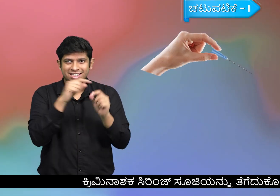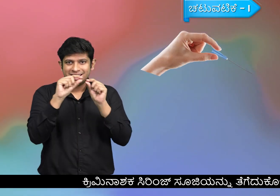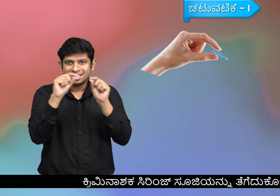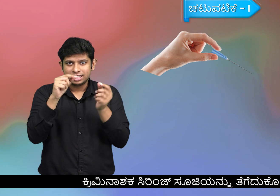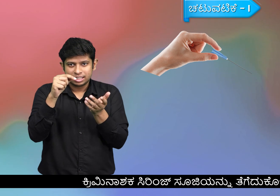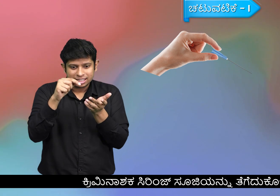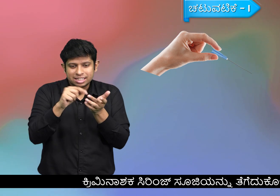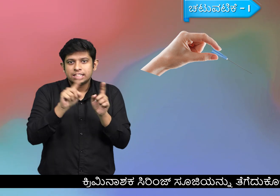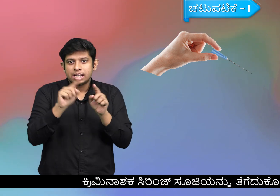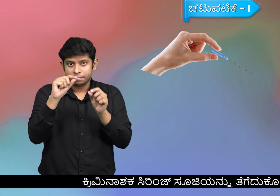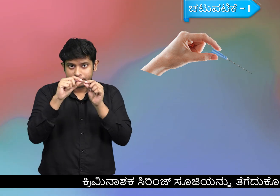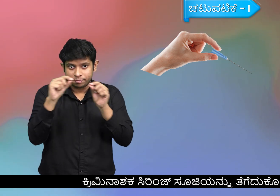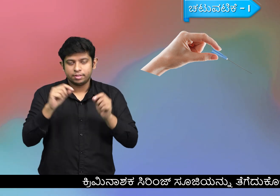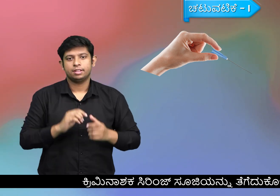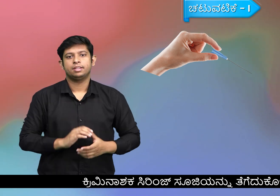ಕ್ರಿಮಿನಾಶಕ ಸಿರಿಂಜ್ ಸೂಜಿಯನ್ನು ತೆಗೆದುಕೊಳ್ಳಿ.